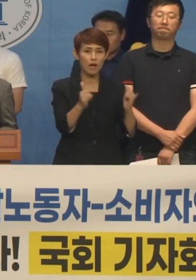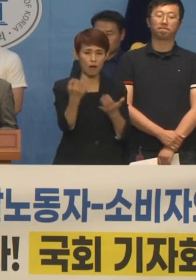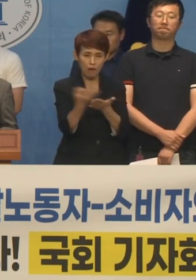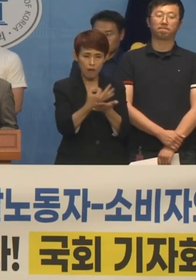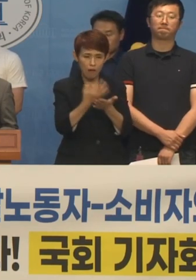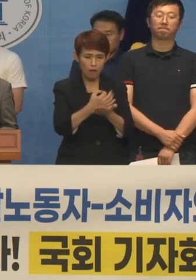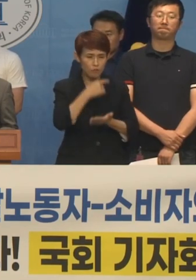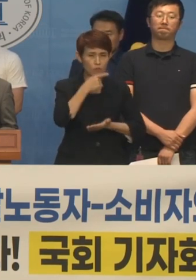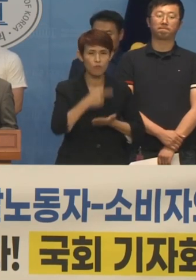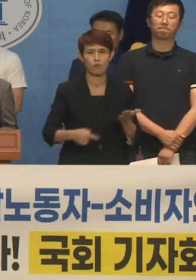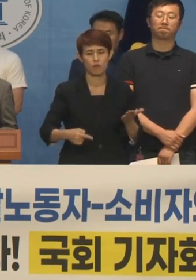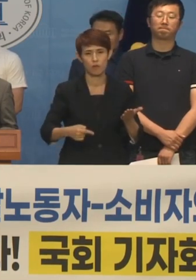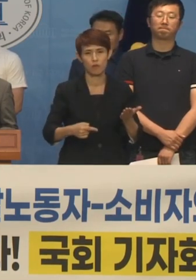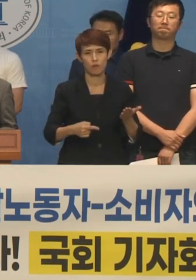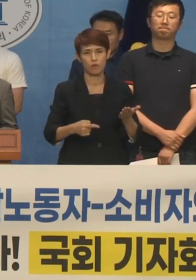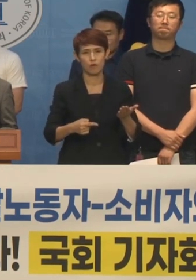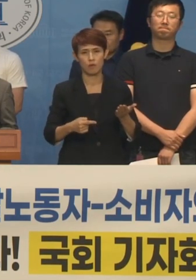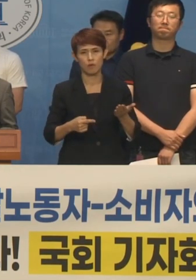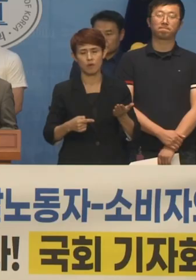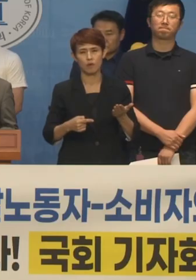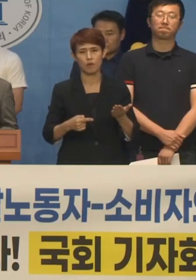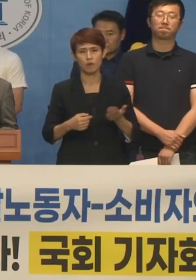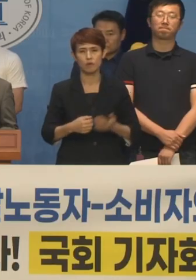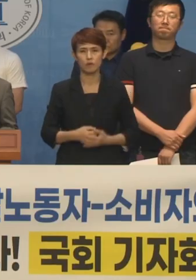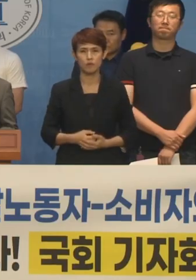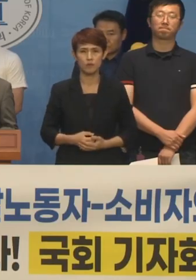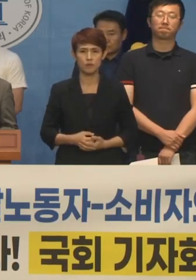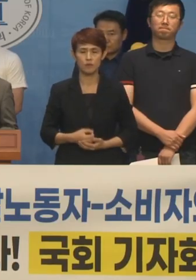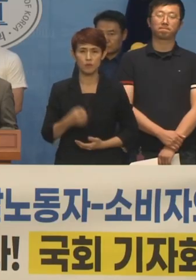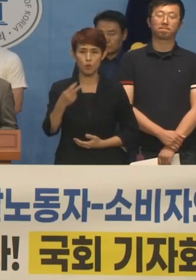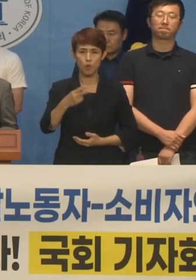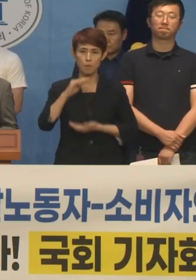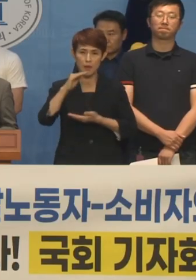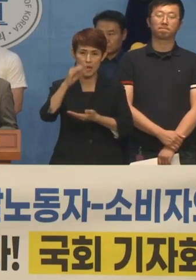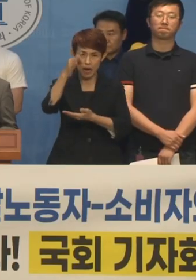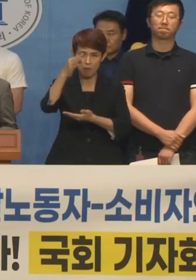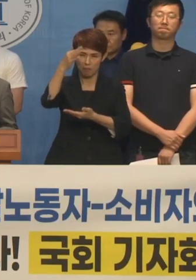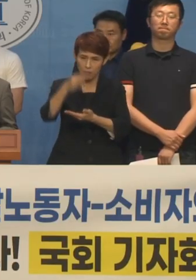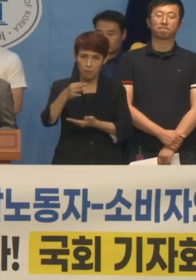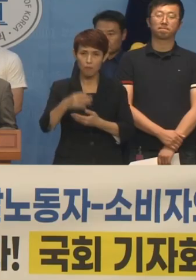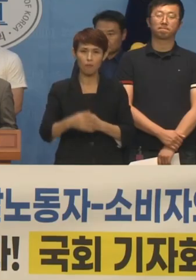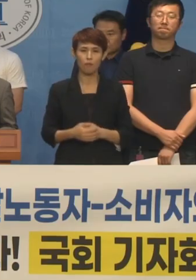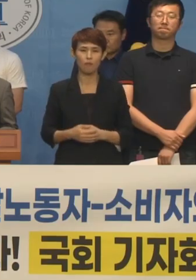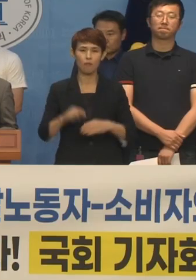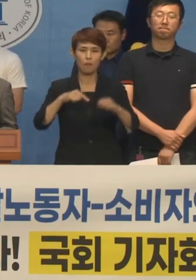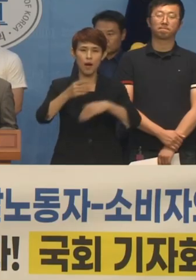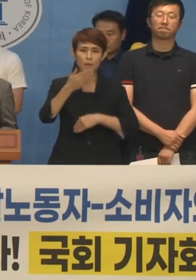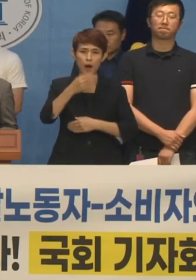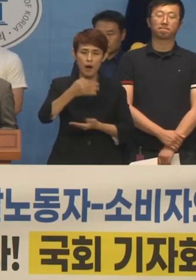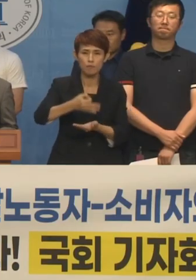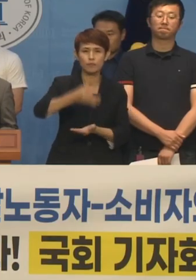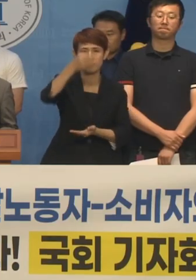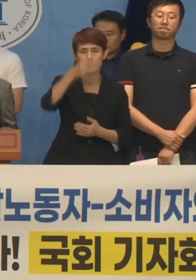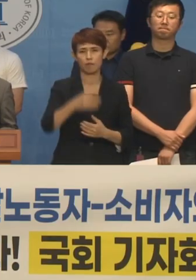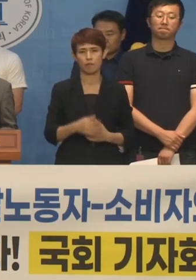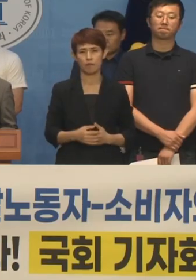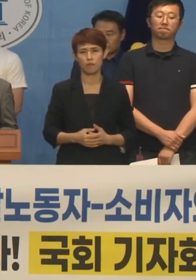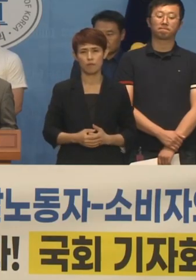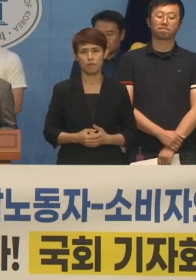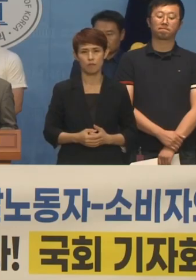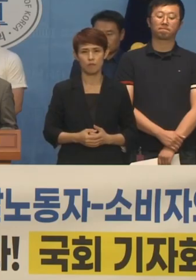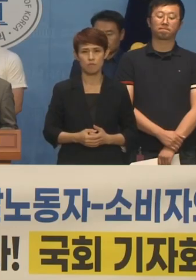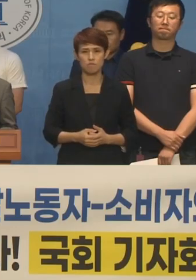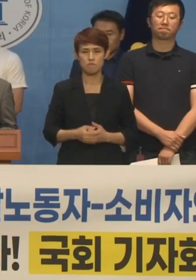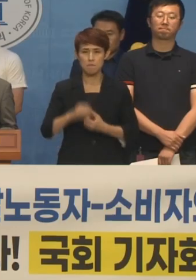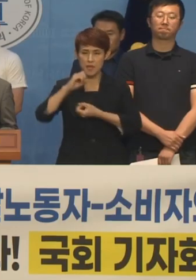손실, 플랫폼 의존도 상승과 배달 단가 하락, 외식비 인상 등 배달 플랫폼 독과점 구조로